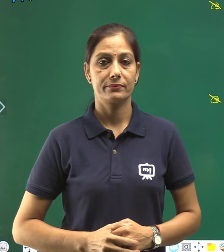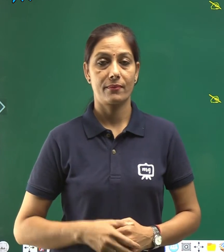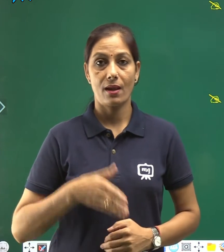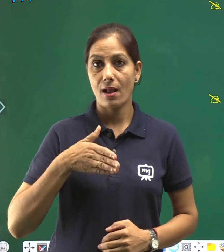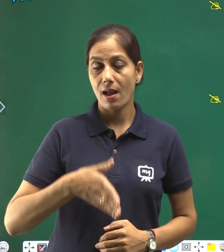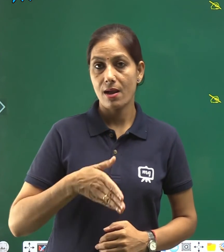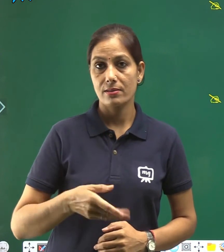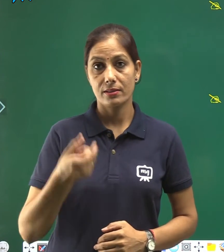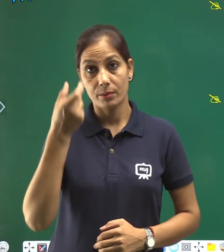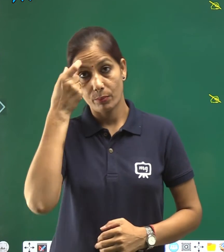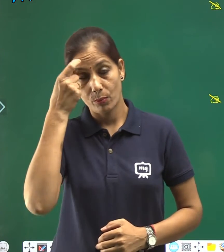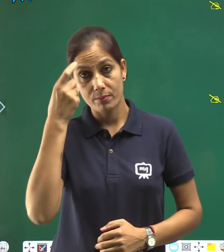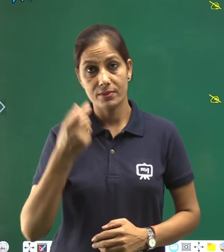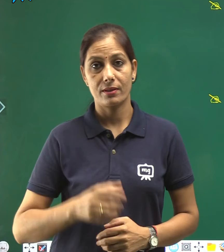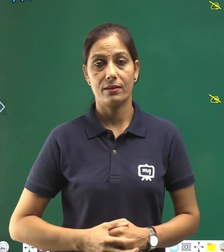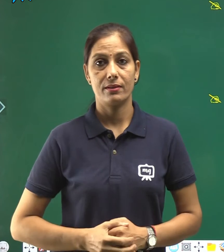वर्तमान की कठिनाइयों का